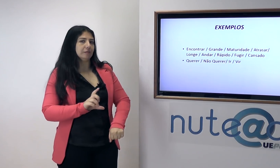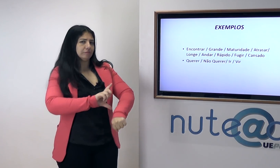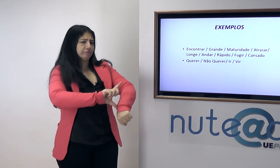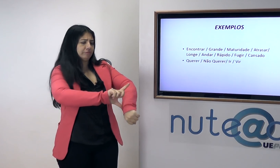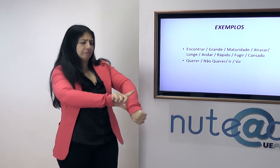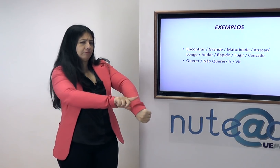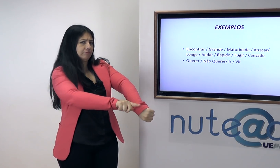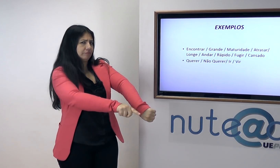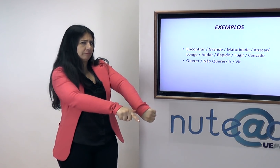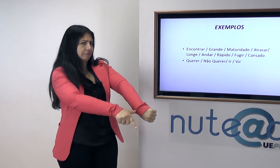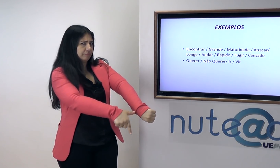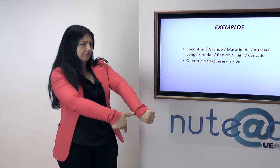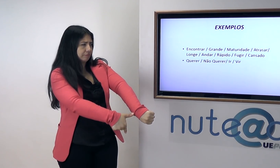Atrasar.